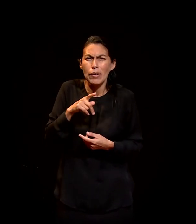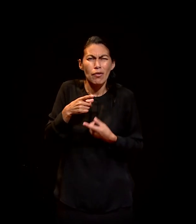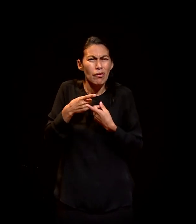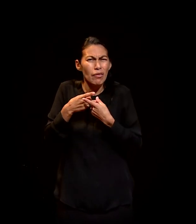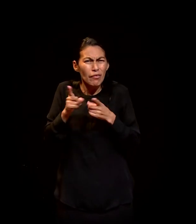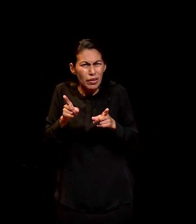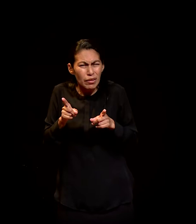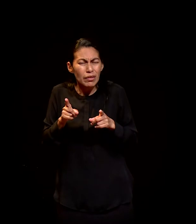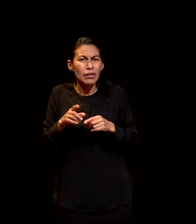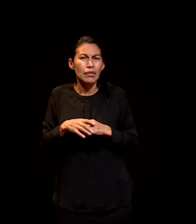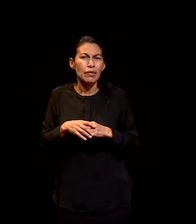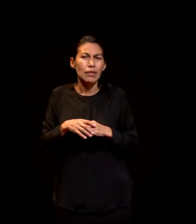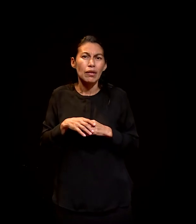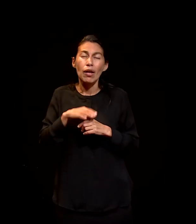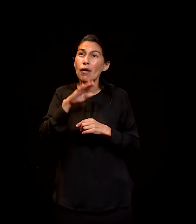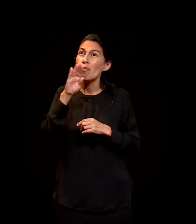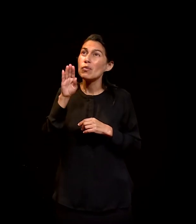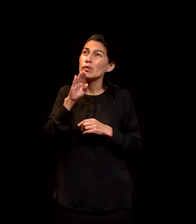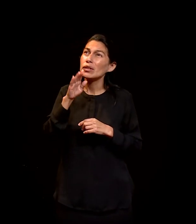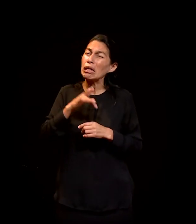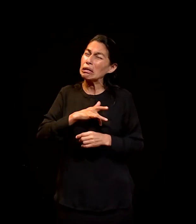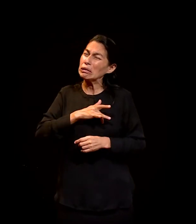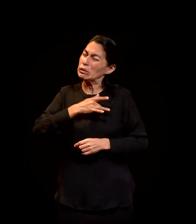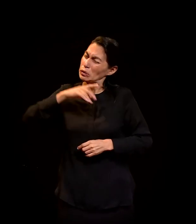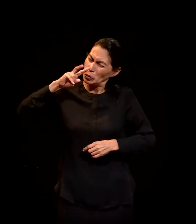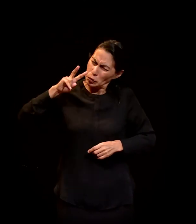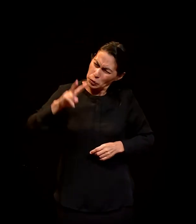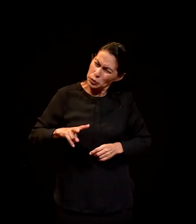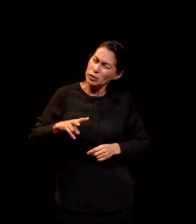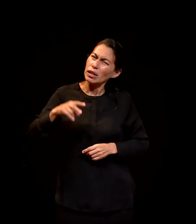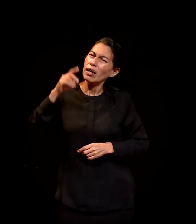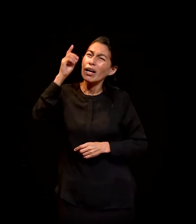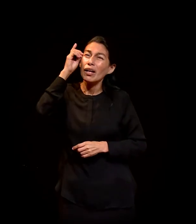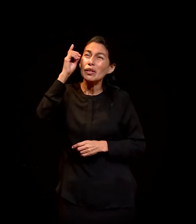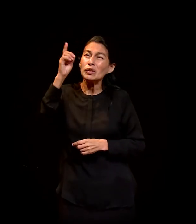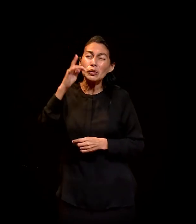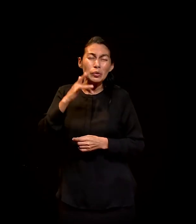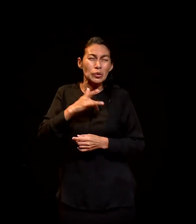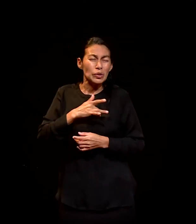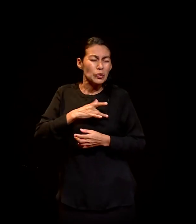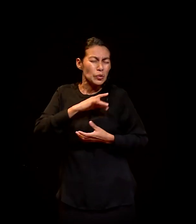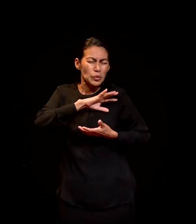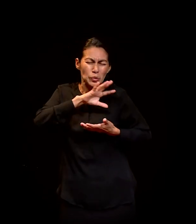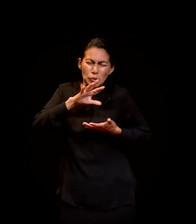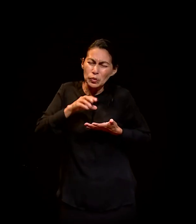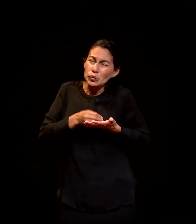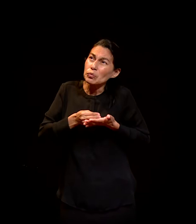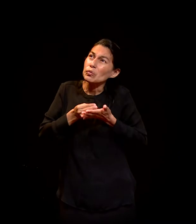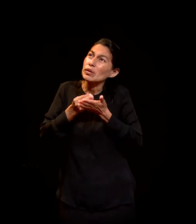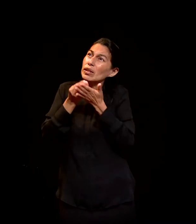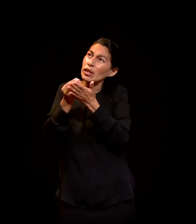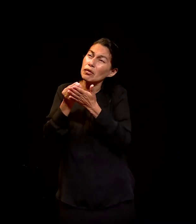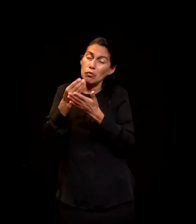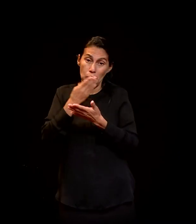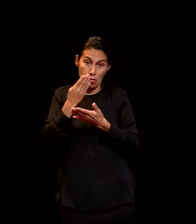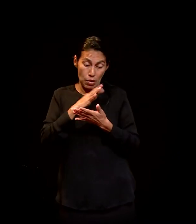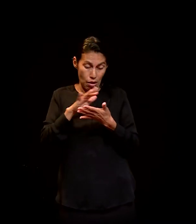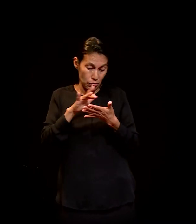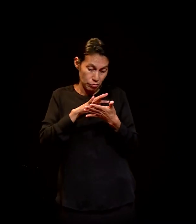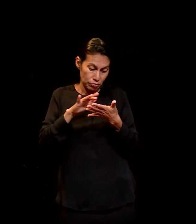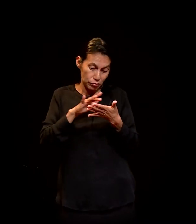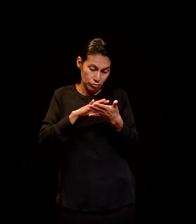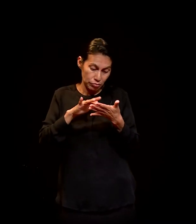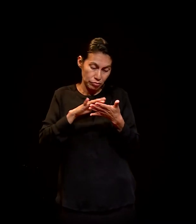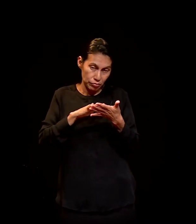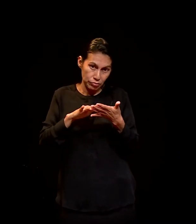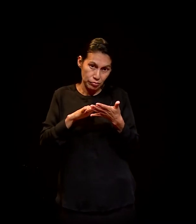diferente buscando sinceramente a dios con todo mi corazón además de que empecé a leer pues mi biblia y